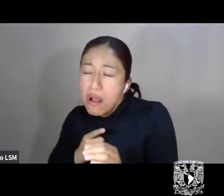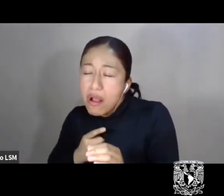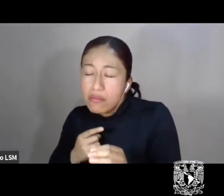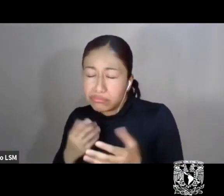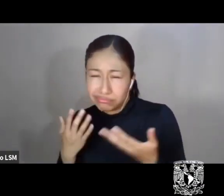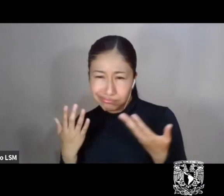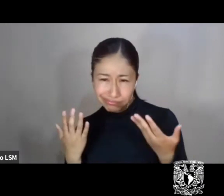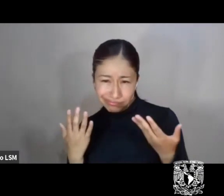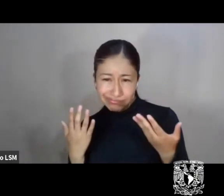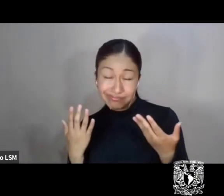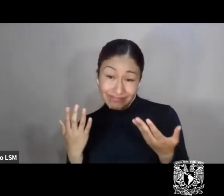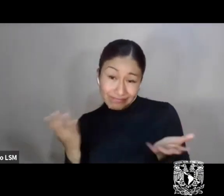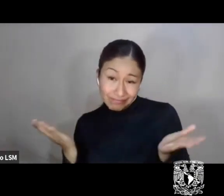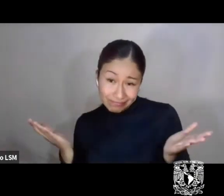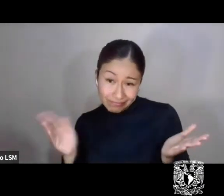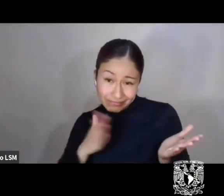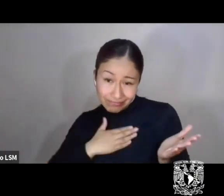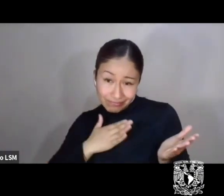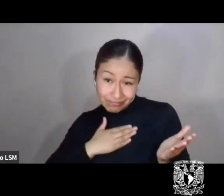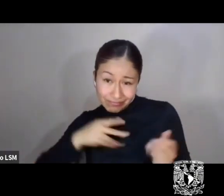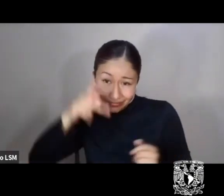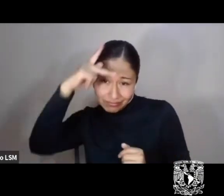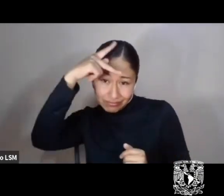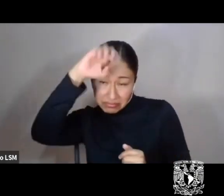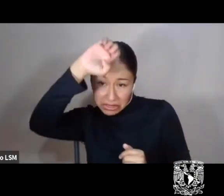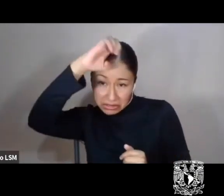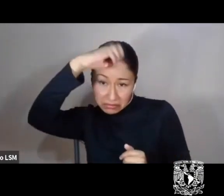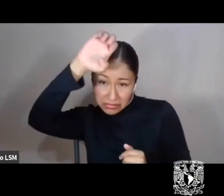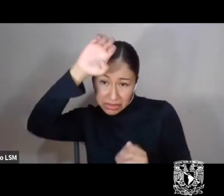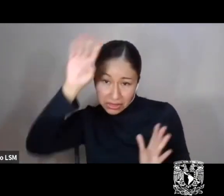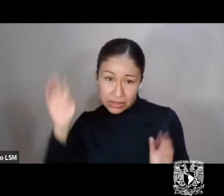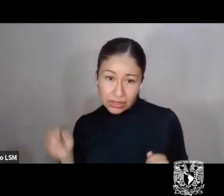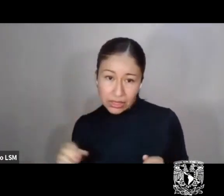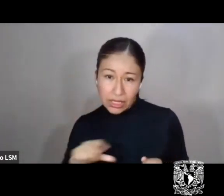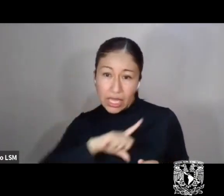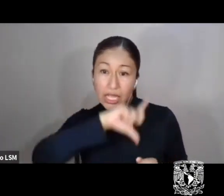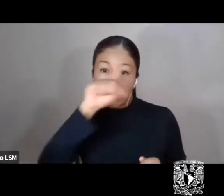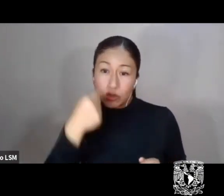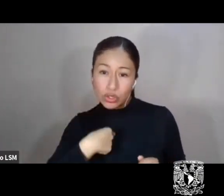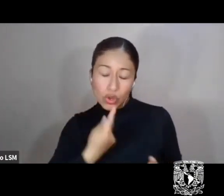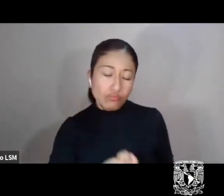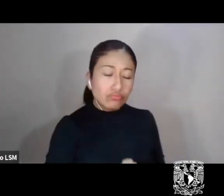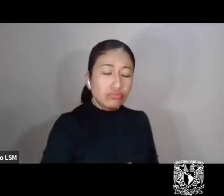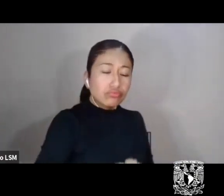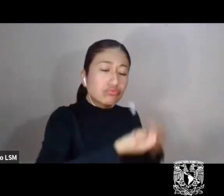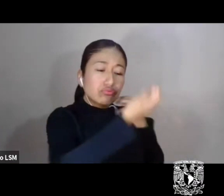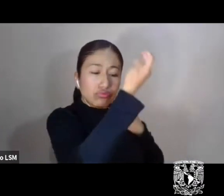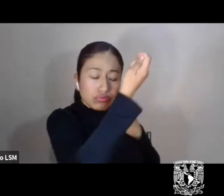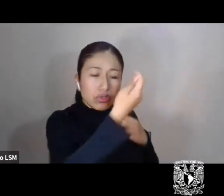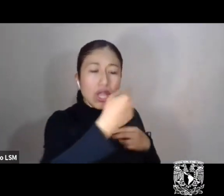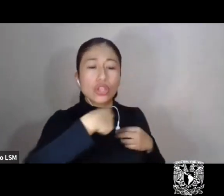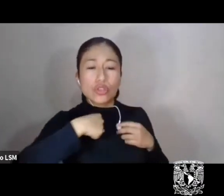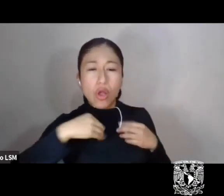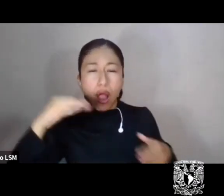Y creo que cuando empecé a ser más consciente del tema, cuando lo empecé